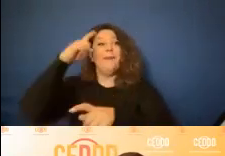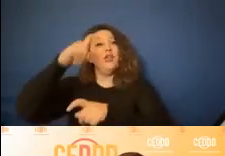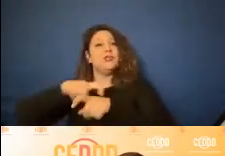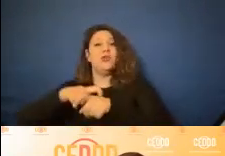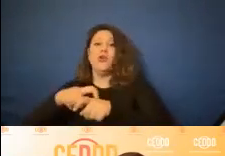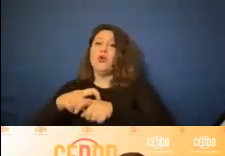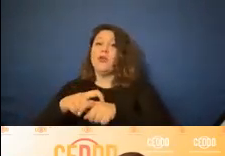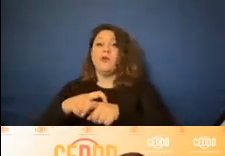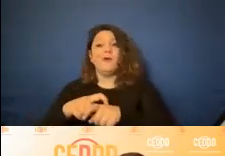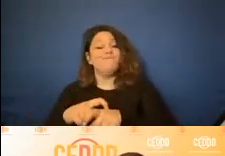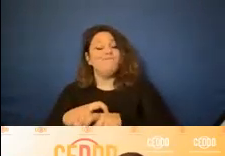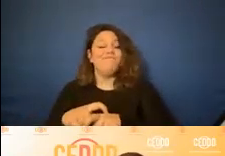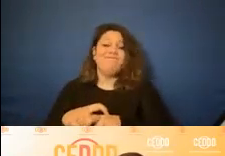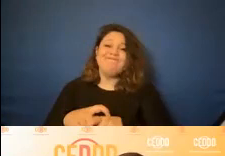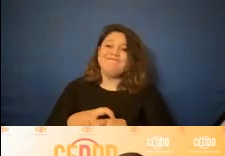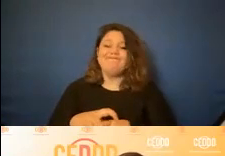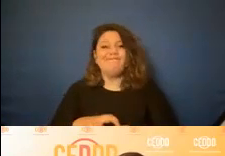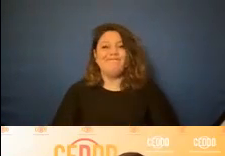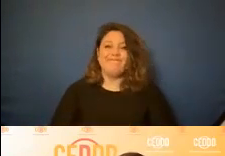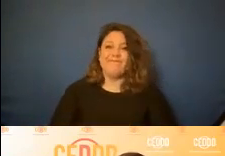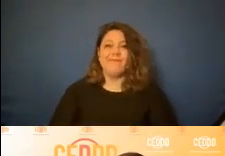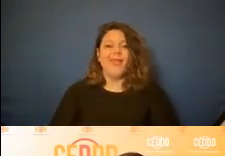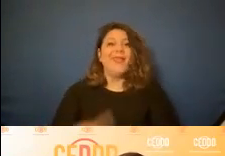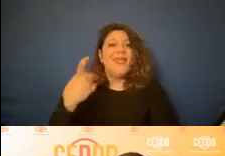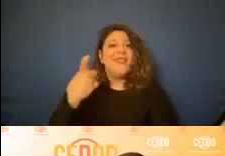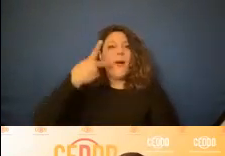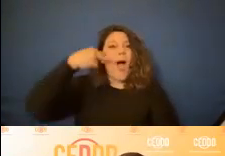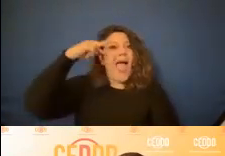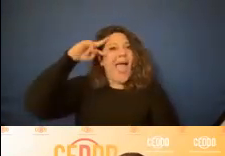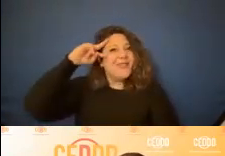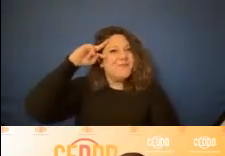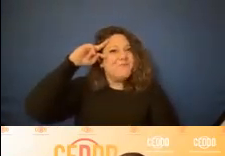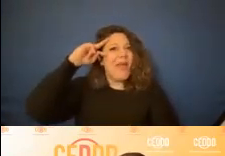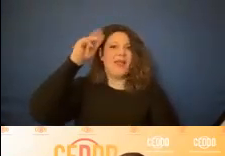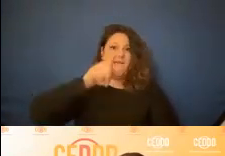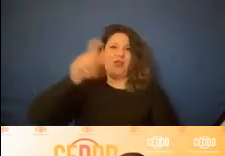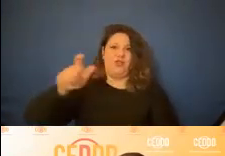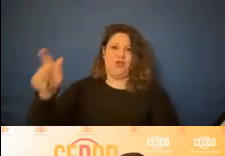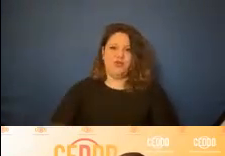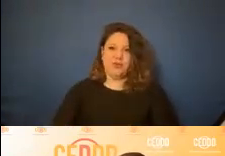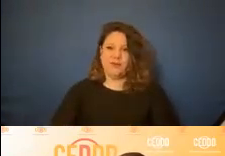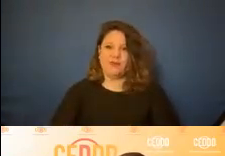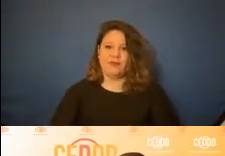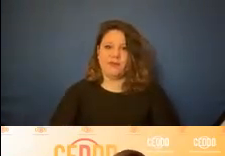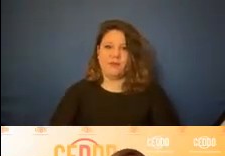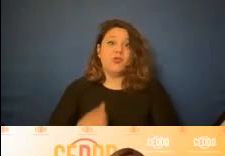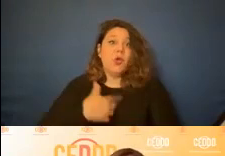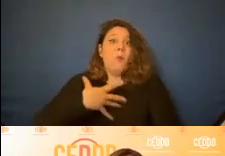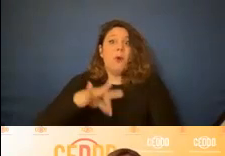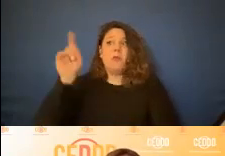necesitamos especialistas. Necesitamos especialistas. No necesitamos, ¿qué pasa? ¿Que yo puedo ser profesor de